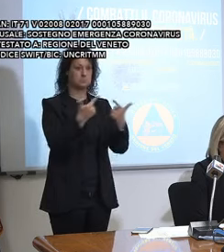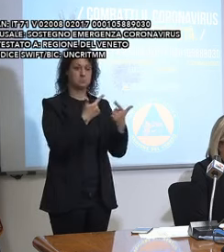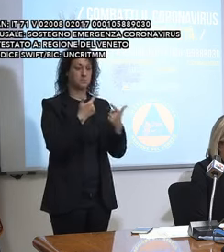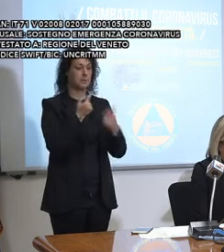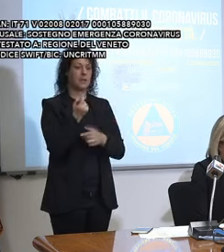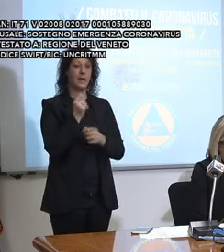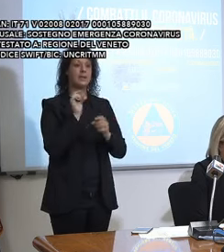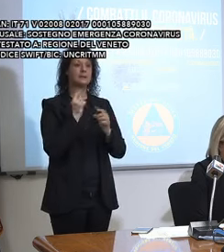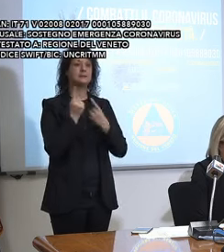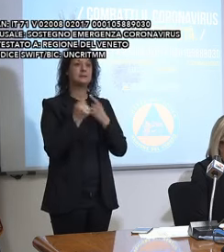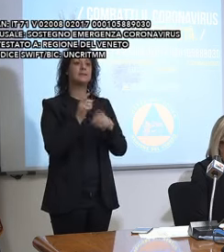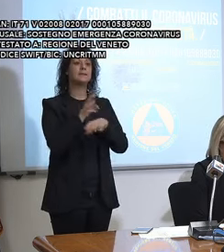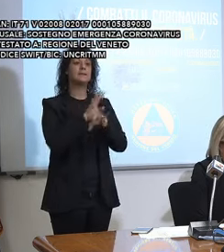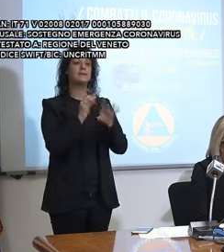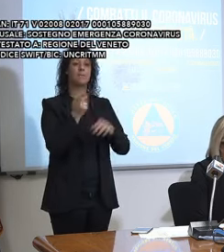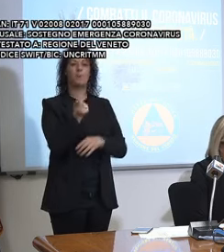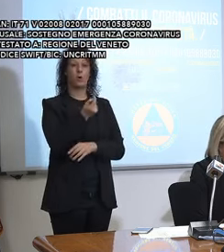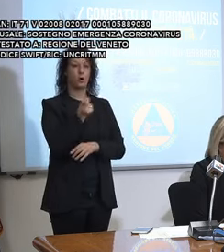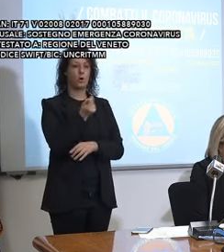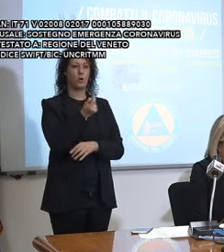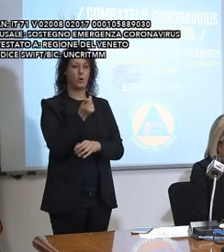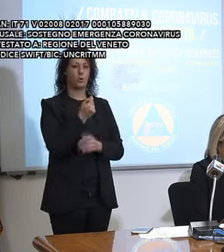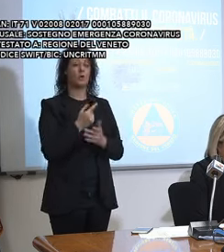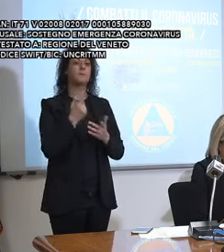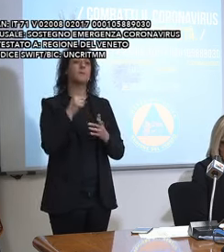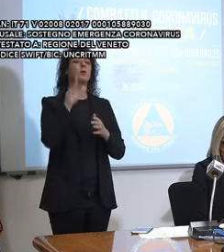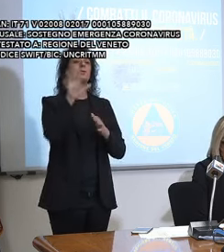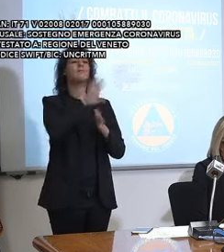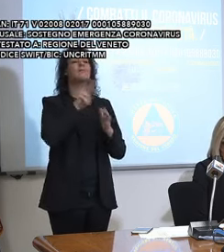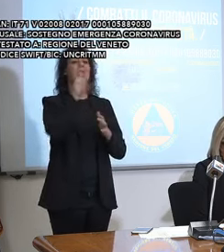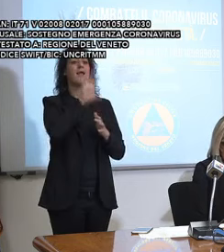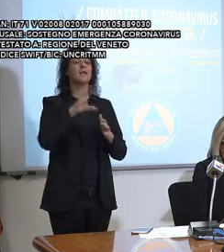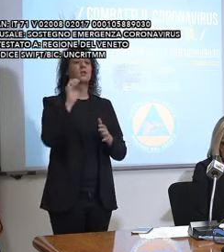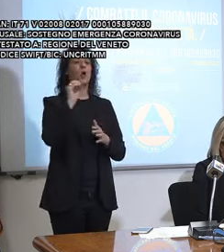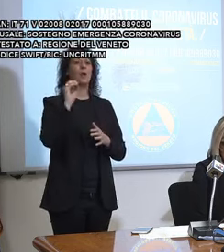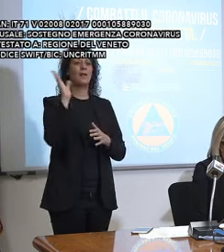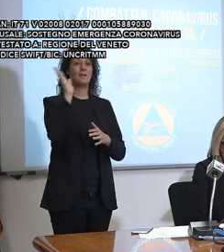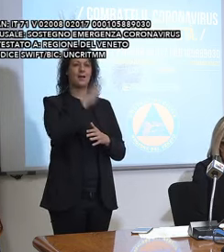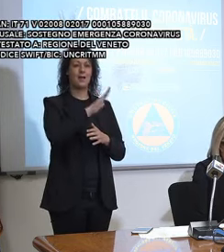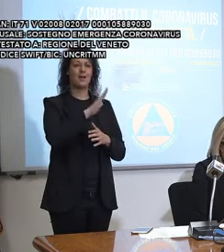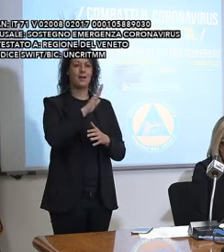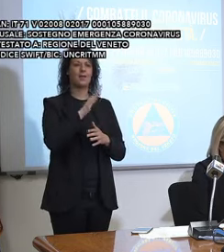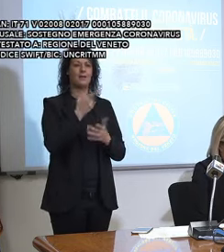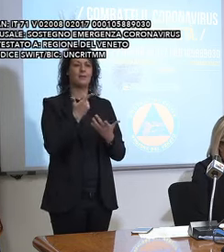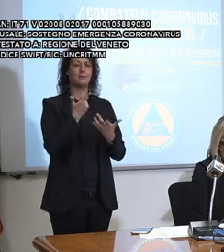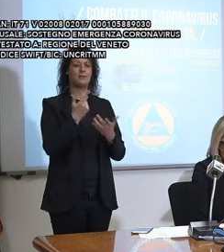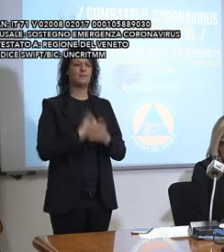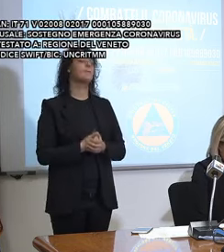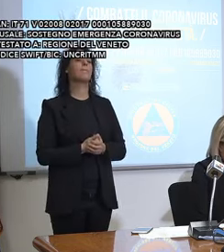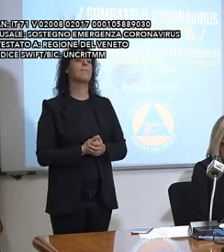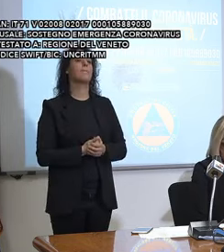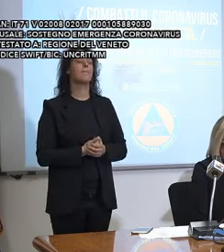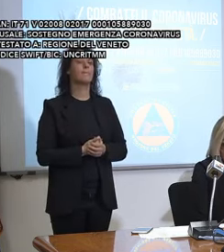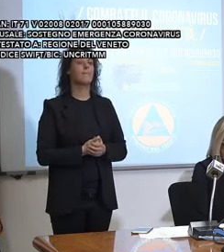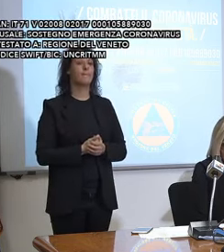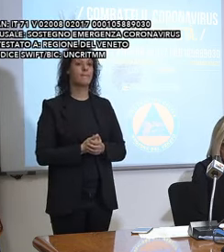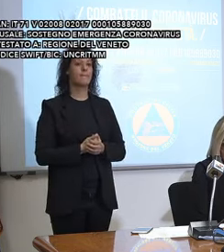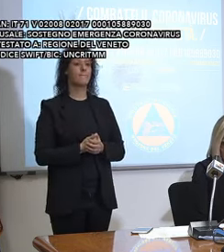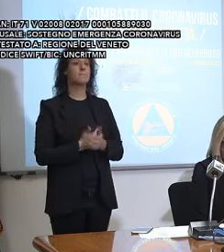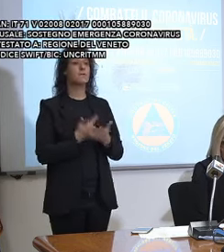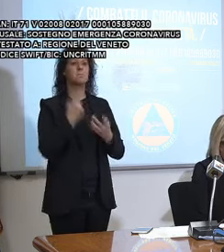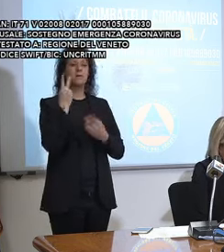pochissimi casi, o anche l'Orientale, va bene che è comunque un'usa molto piccola l'uso orientale, però diciamo ecco, che